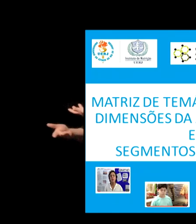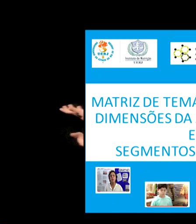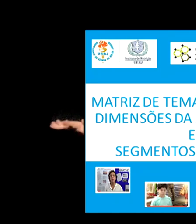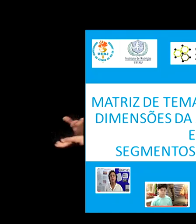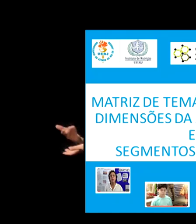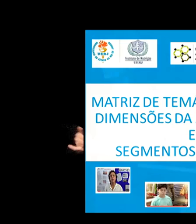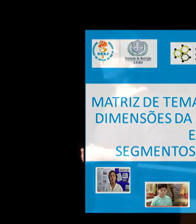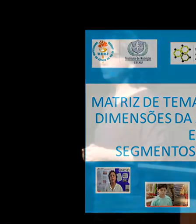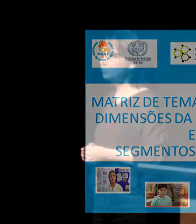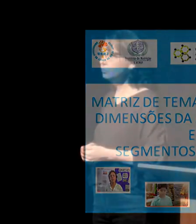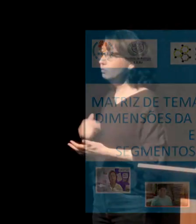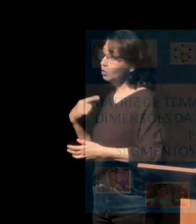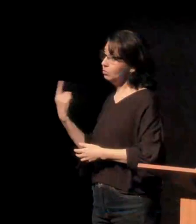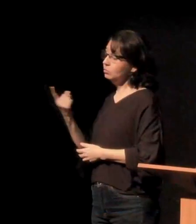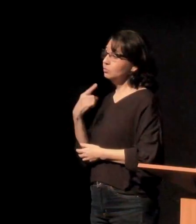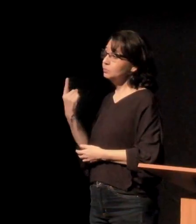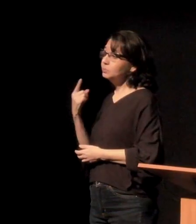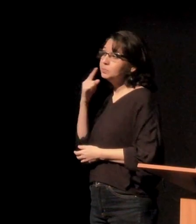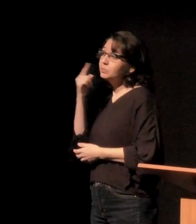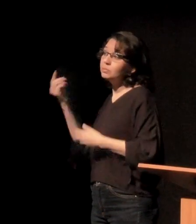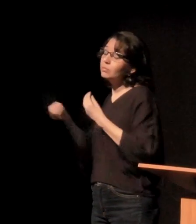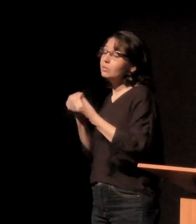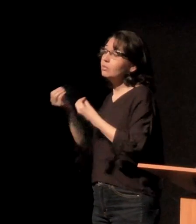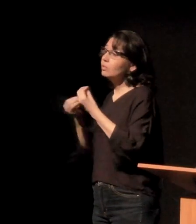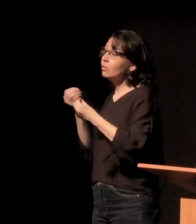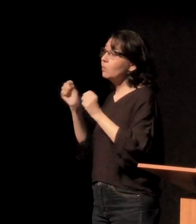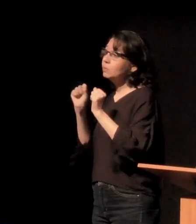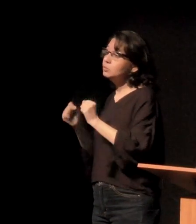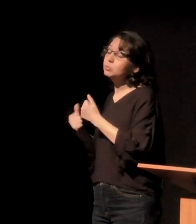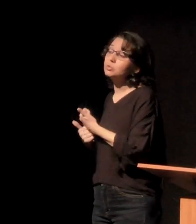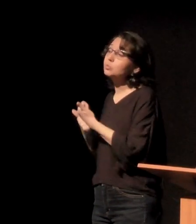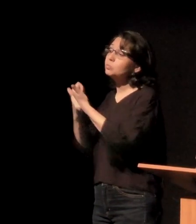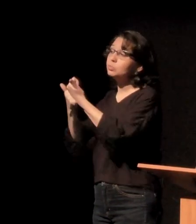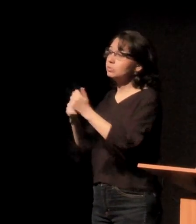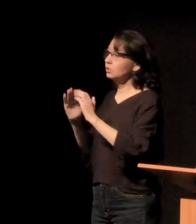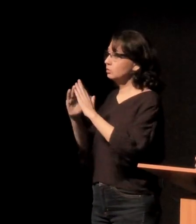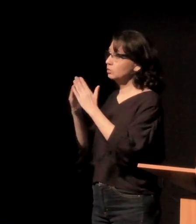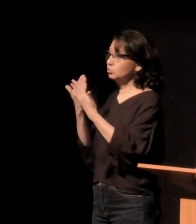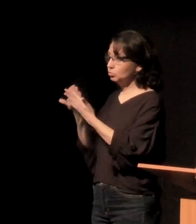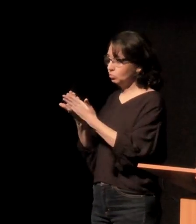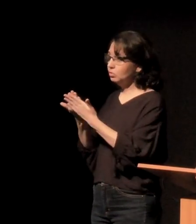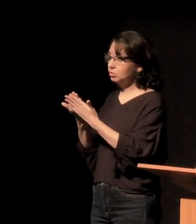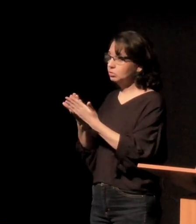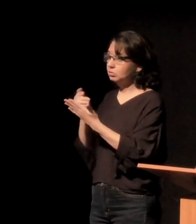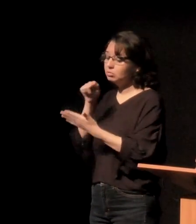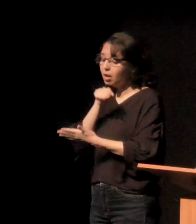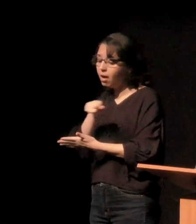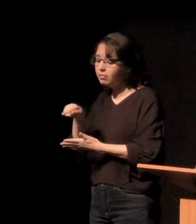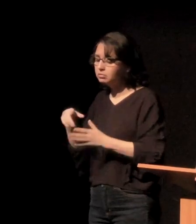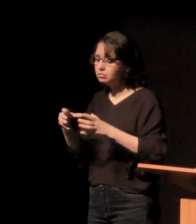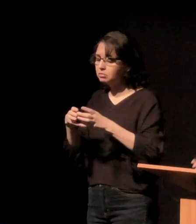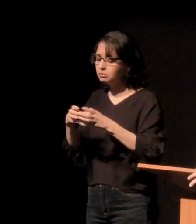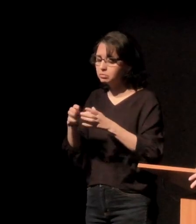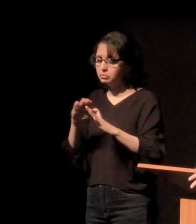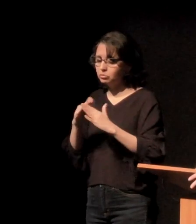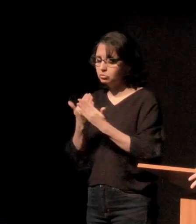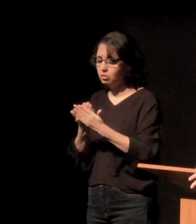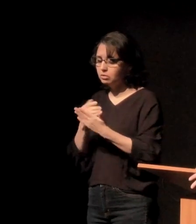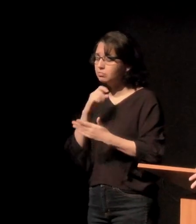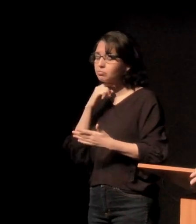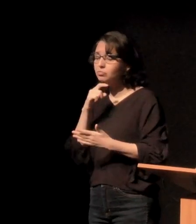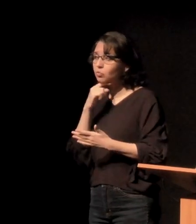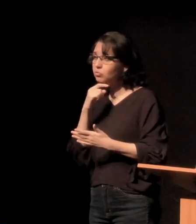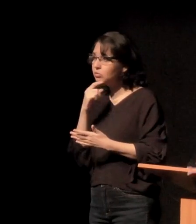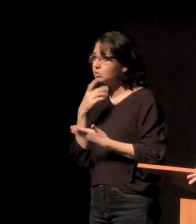a gente pensou Poxa como que a gente pode apoiar essas escolas que não estão conseguindo incluir ela no seu